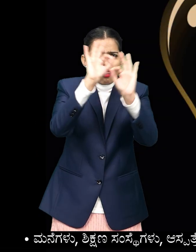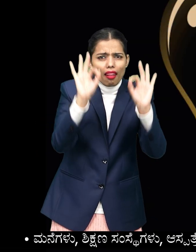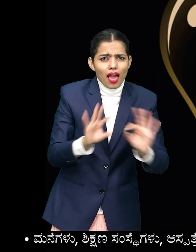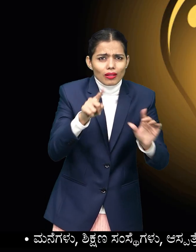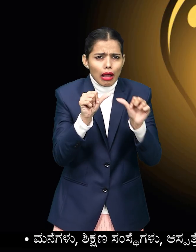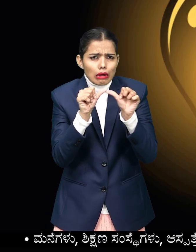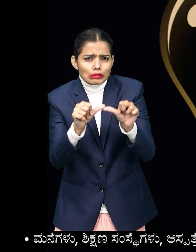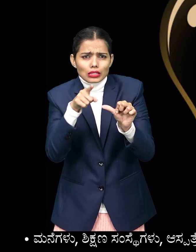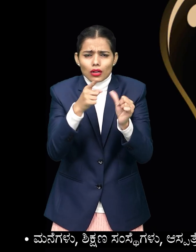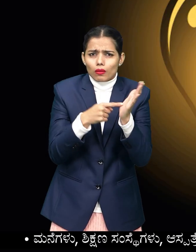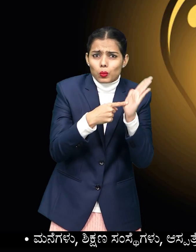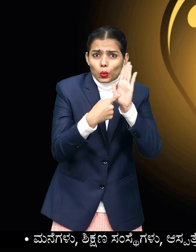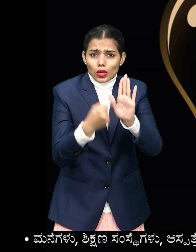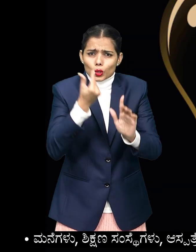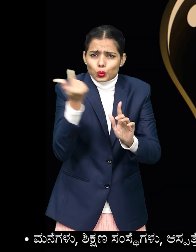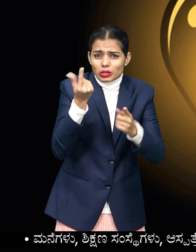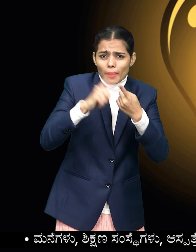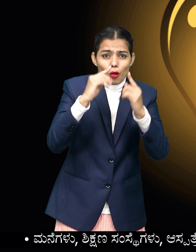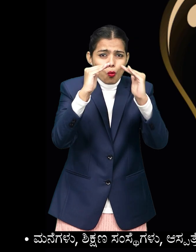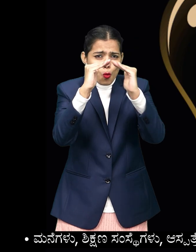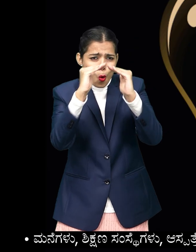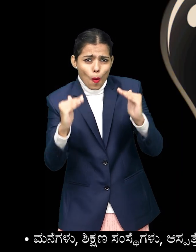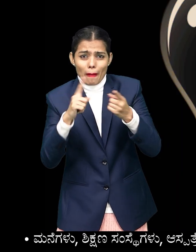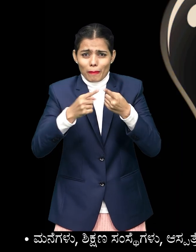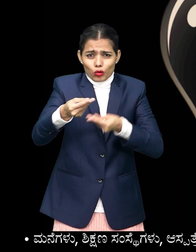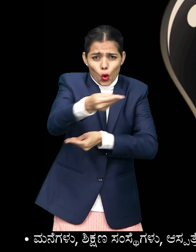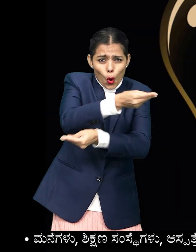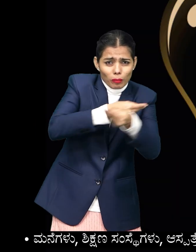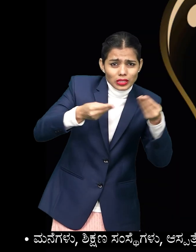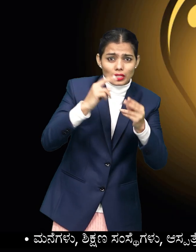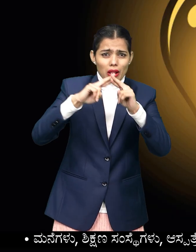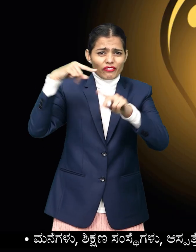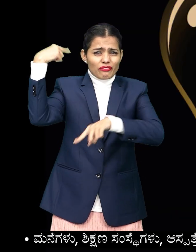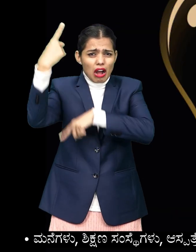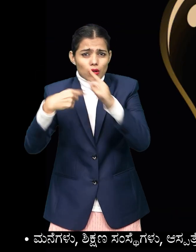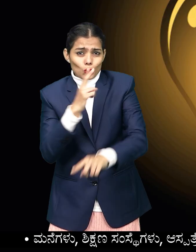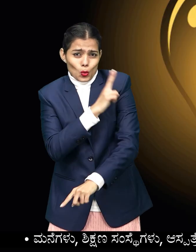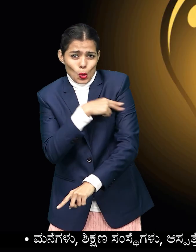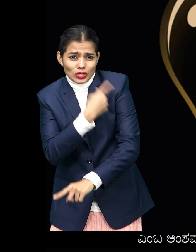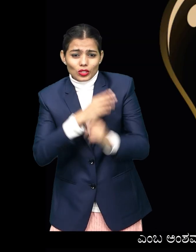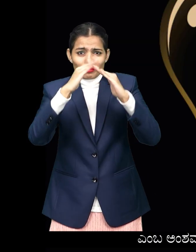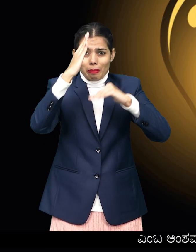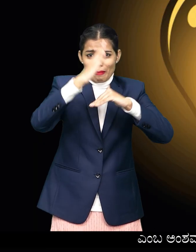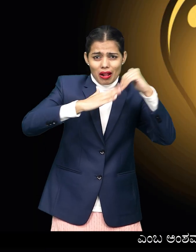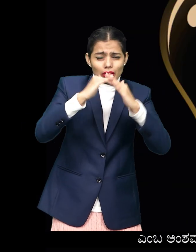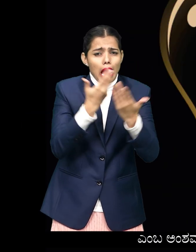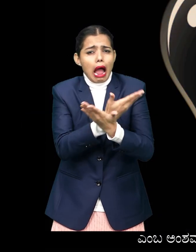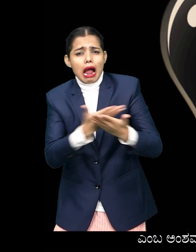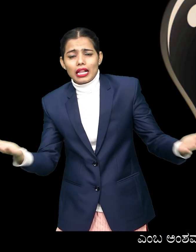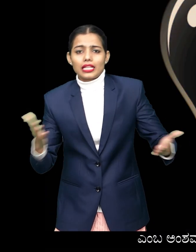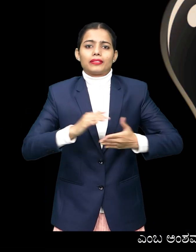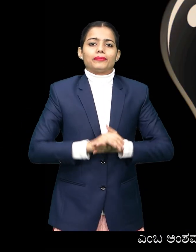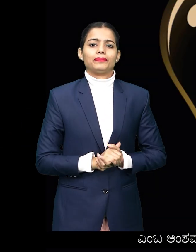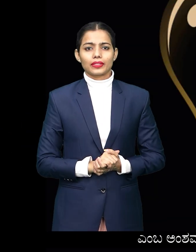ಮನೆಗಳು, ಶಿಕ್ಷಣ ಸಂಸ್ಥೆಗಳು, ಆಸ್ಪತ್ರೆಗಳು, ಕೈಗಾರಿಕೆಗಳು ಇತ್ಯಾದಿಗಳಲ್ಲಿ ಇದನ್ನು ಬಳಸಲಾಗುತ್ತದೆ ಎಂಬ ಅಂಶವನ್ನು